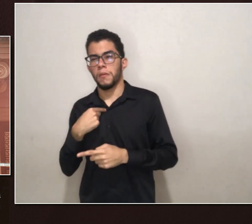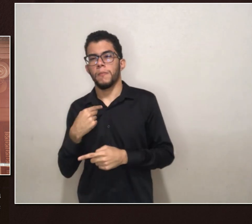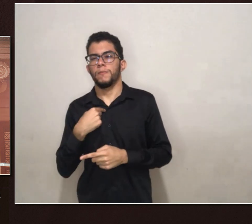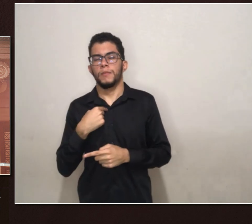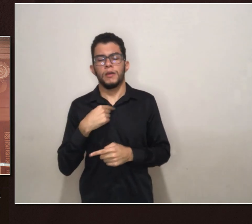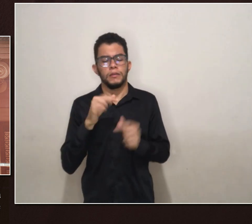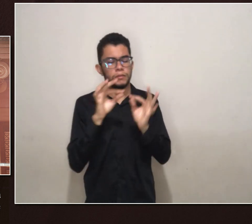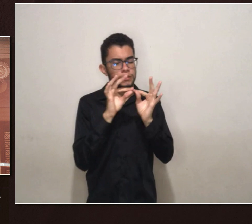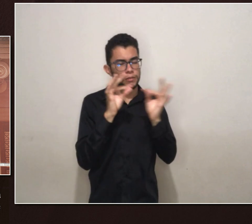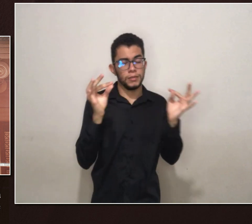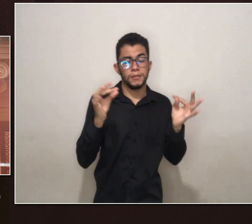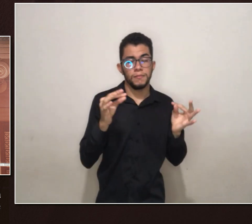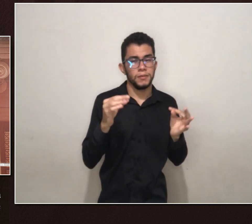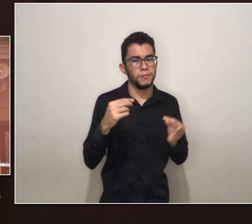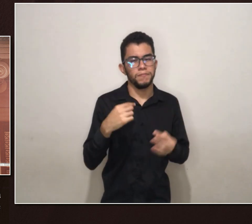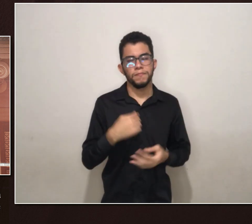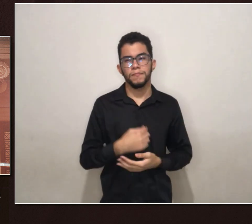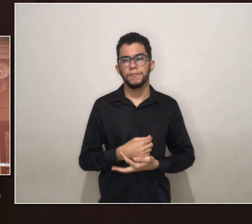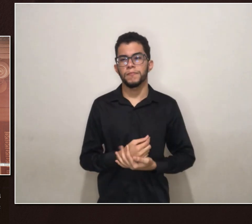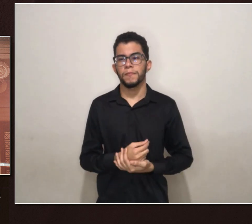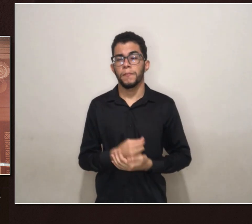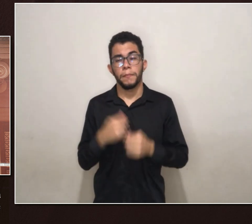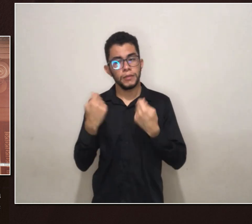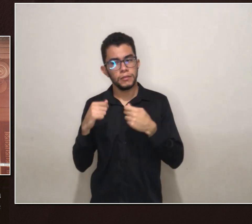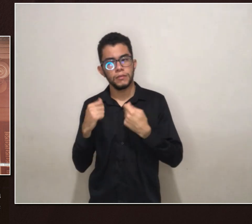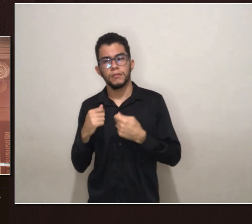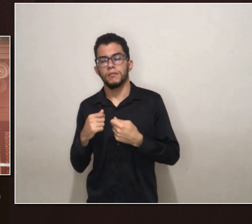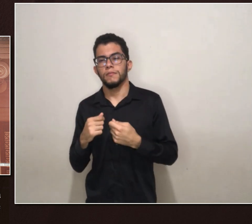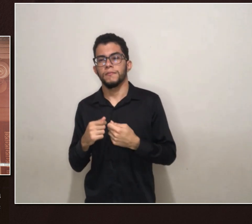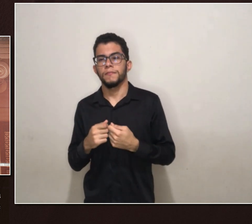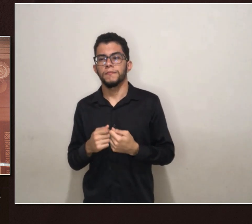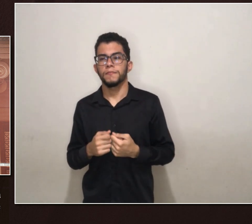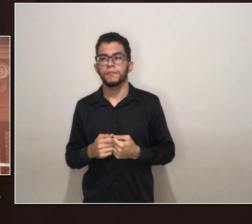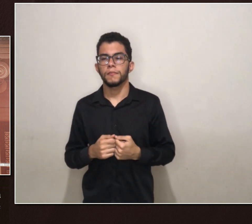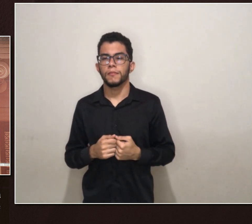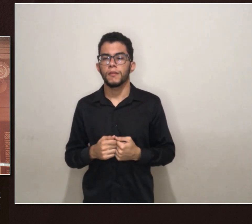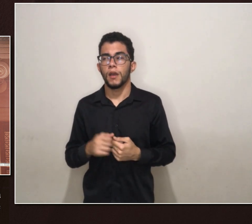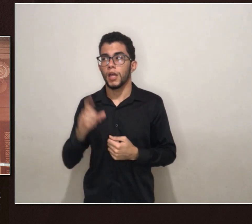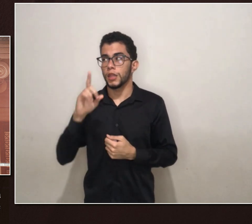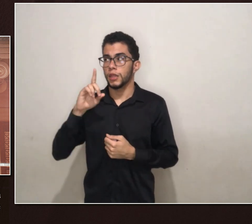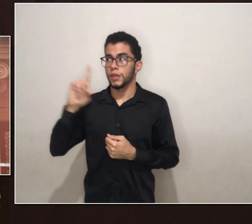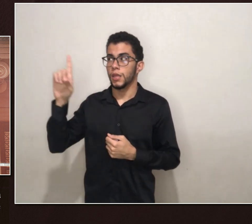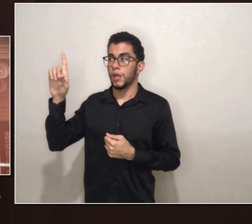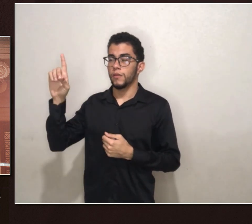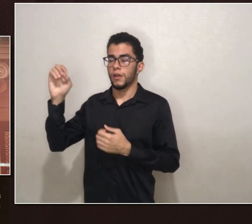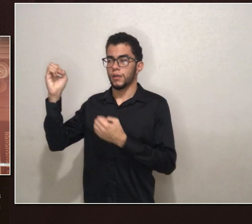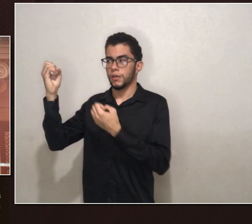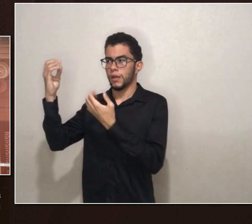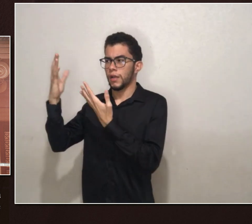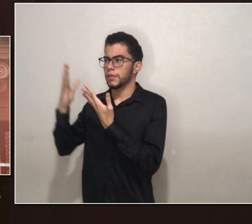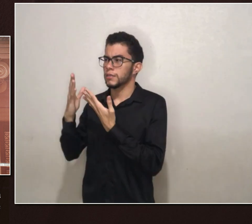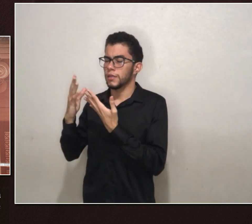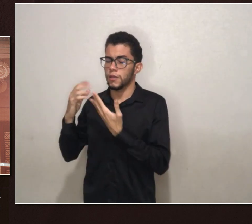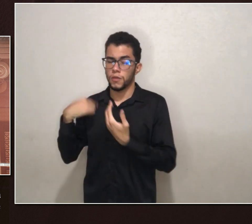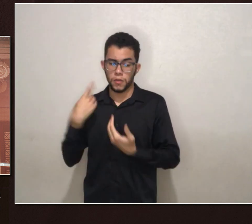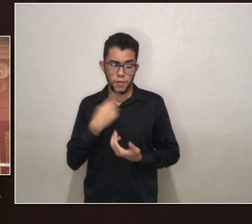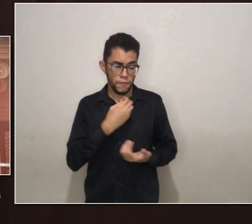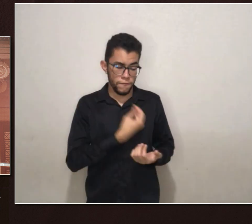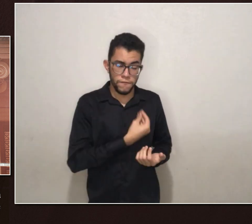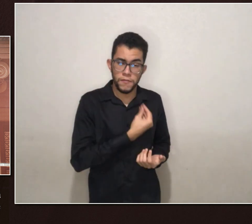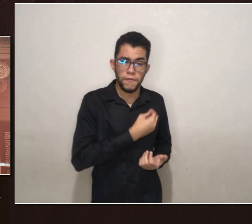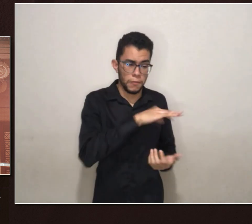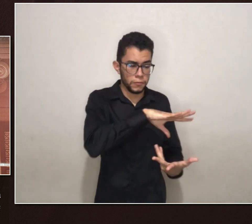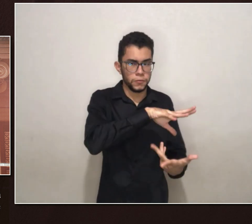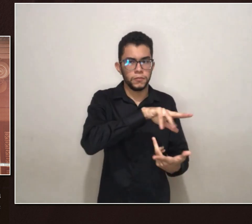crítico, né? Não em com sabedoria humana, mas na graça divina temos vivido no mundo, mais especialmente convosco. Irmão,